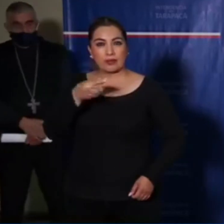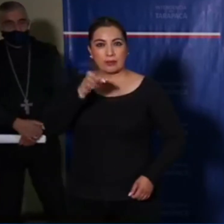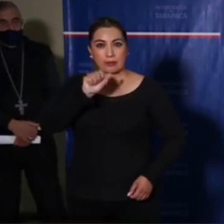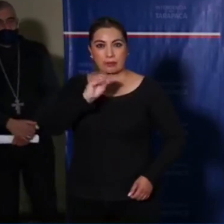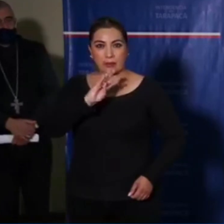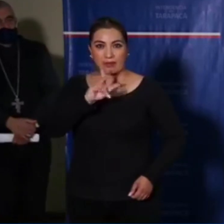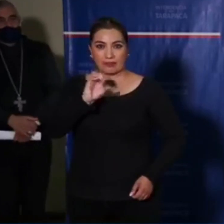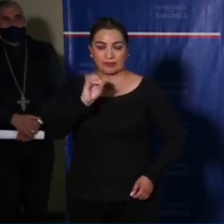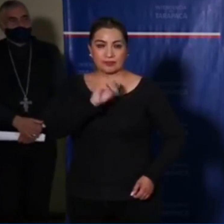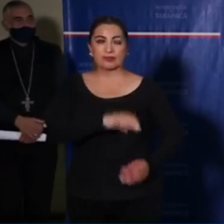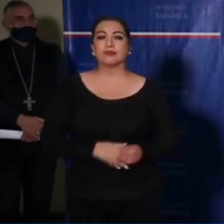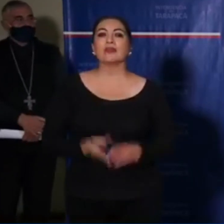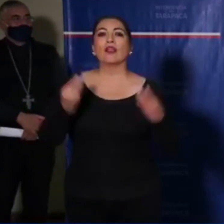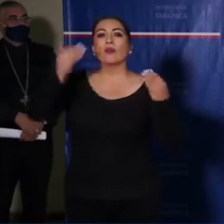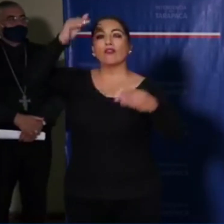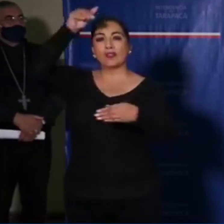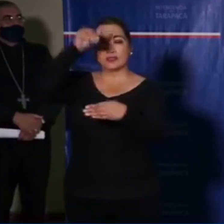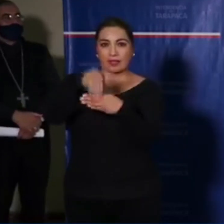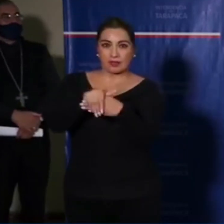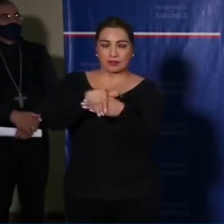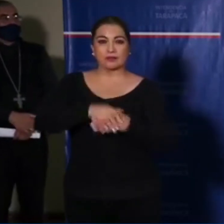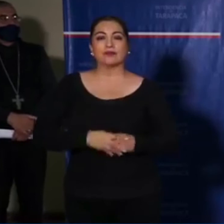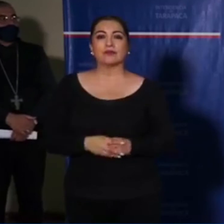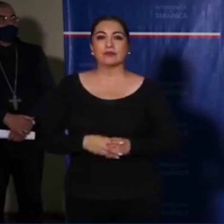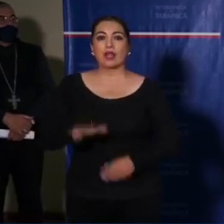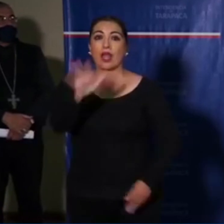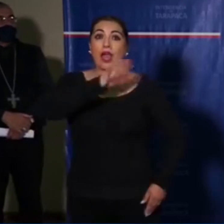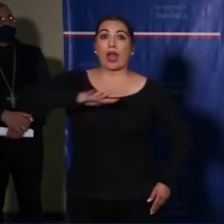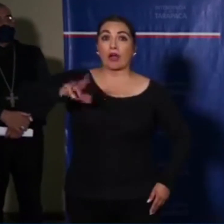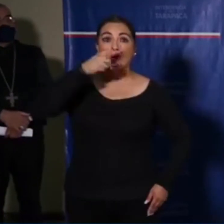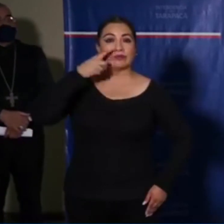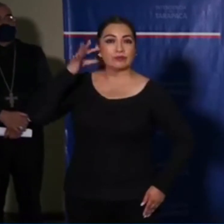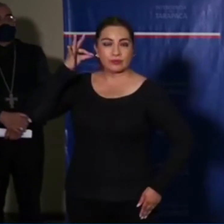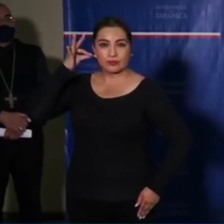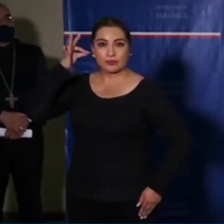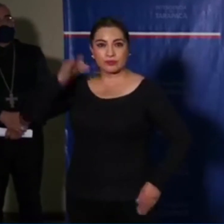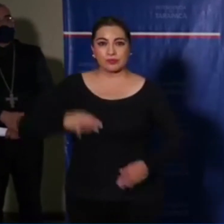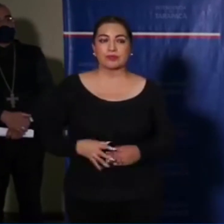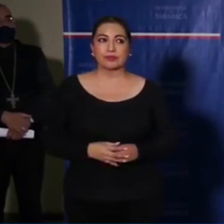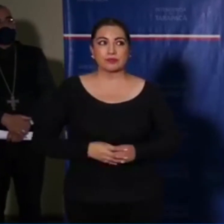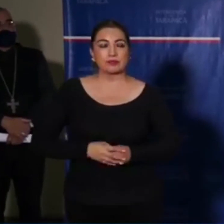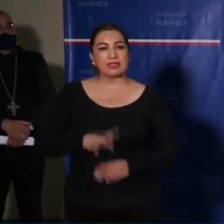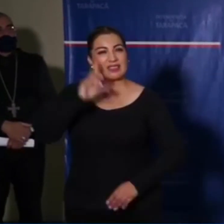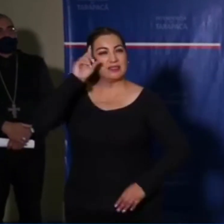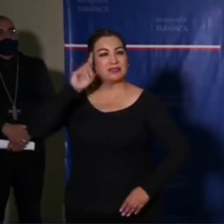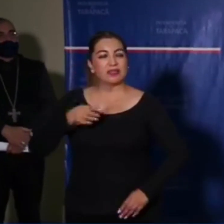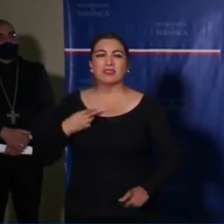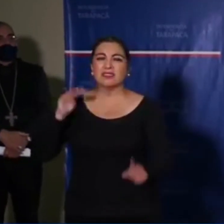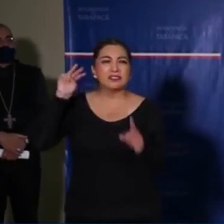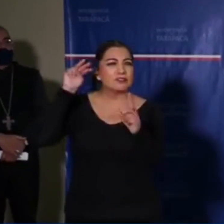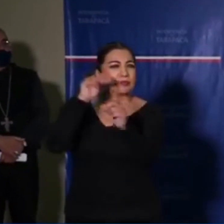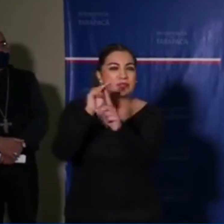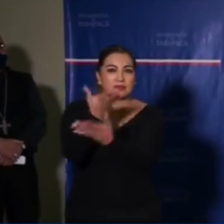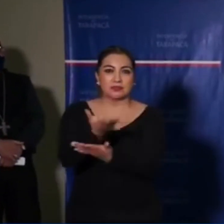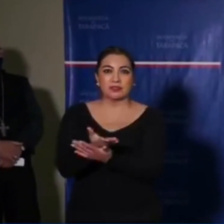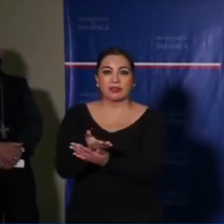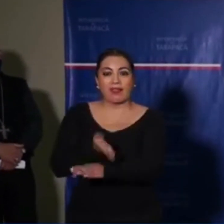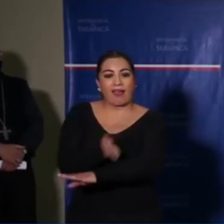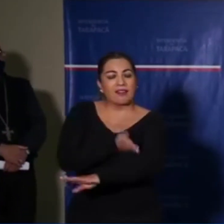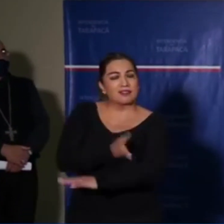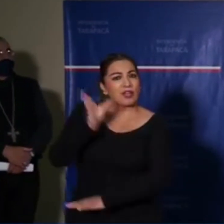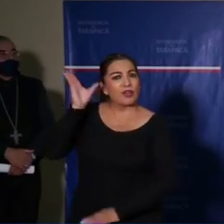Duarte. Muy buenas tardes a todos y a todas. Sé que este mensaje que hemos